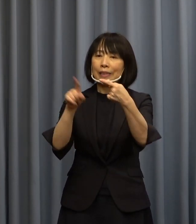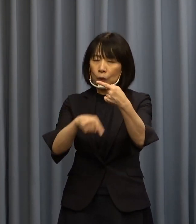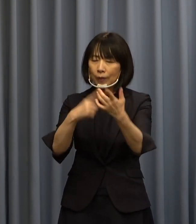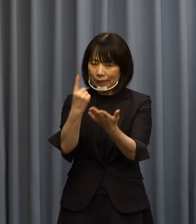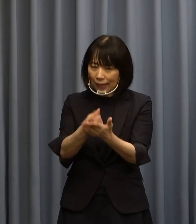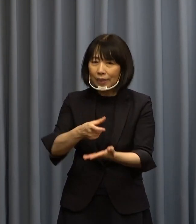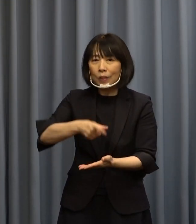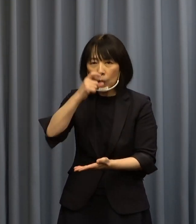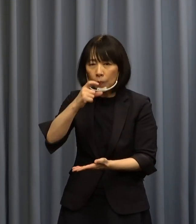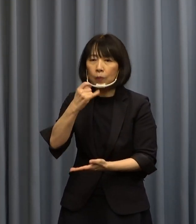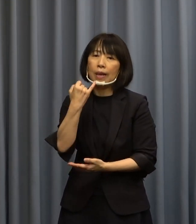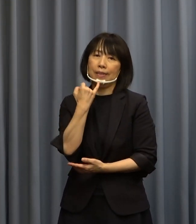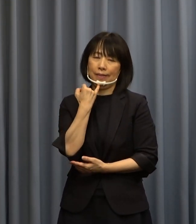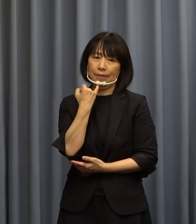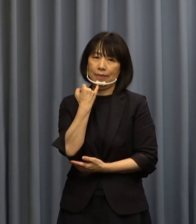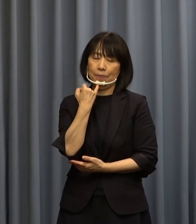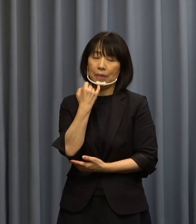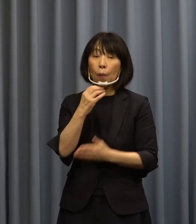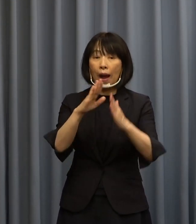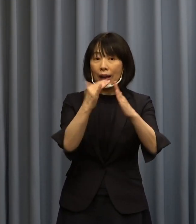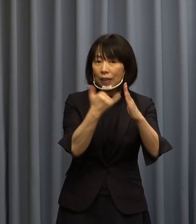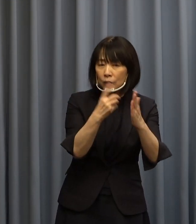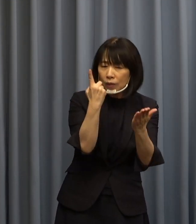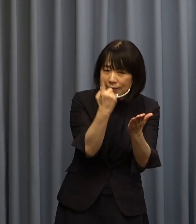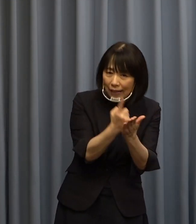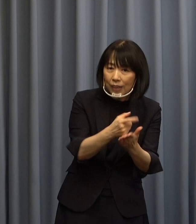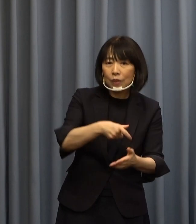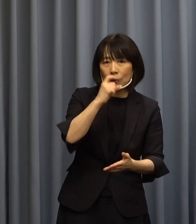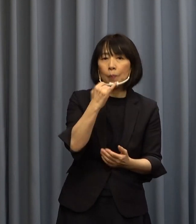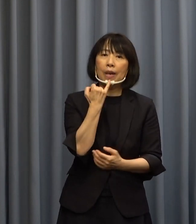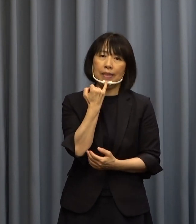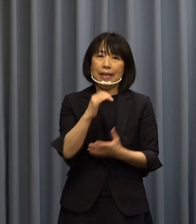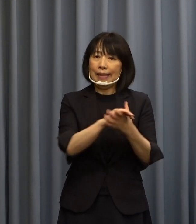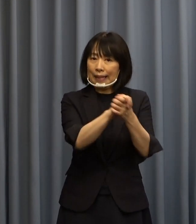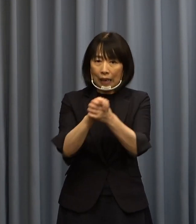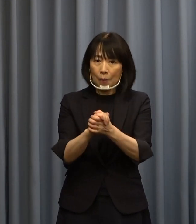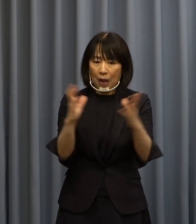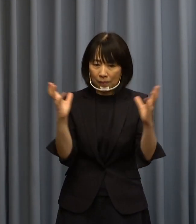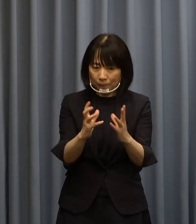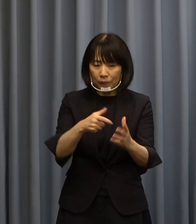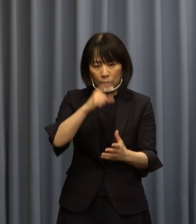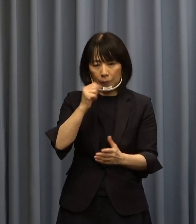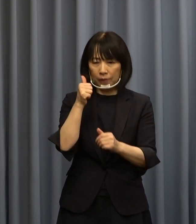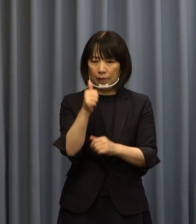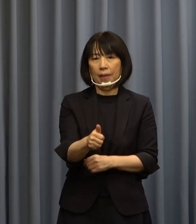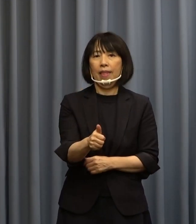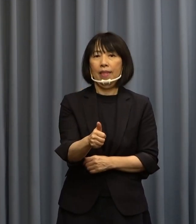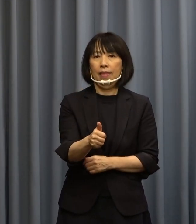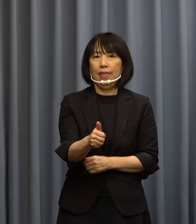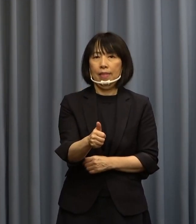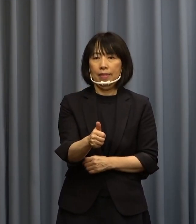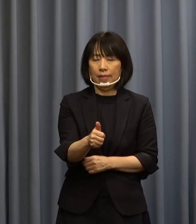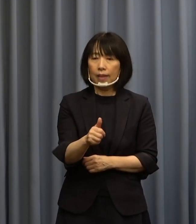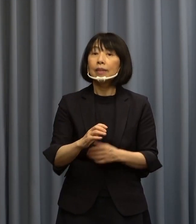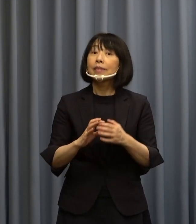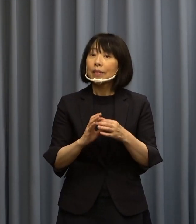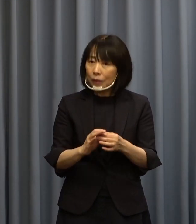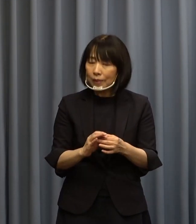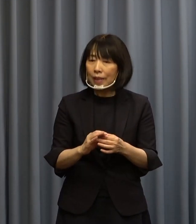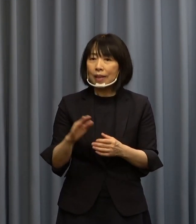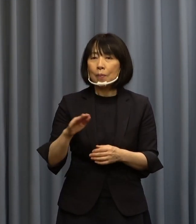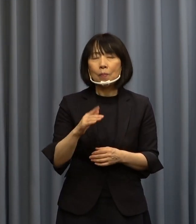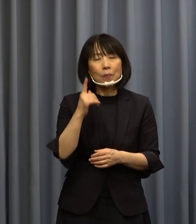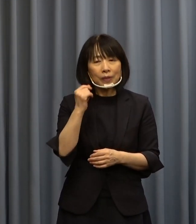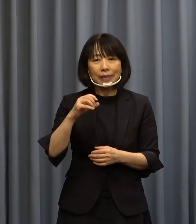でなおもしくは家族等の極めて厳しい制限も敷いている中おっしゃるように認証店